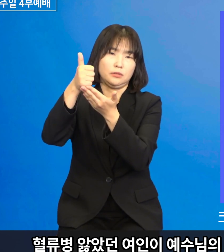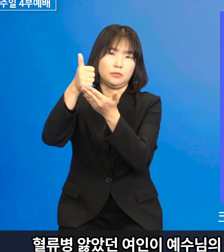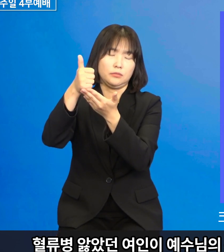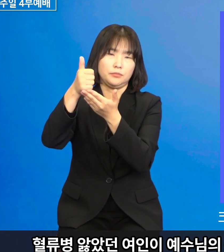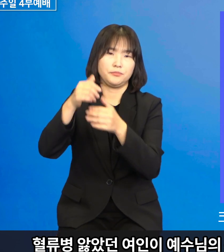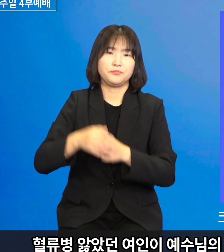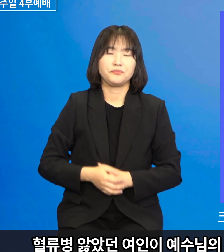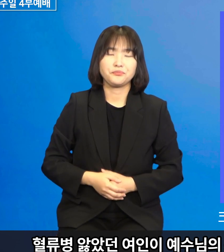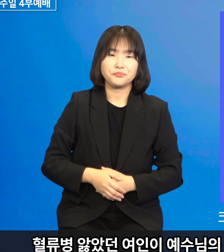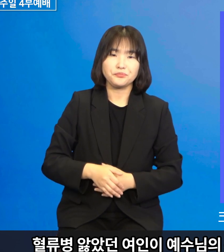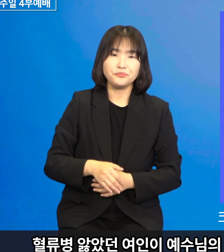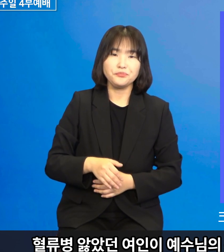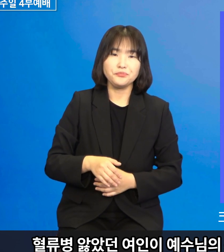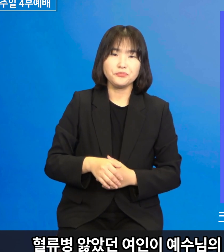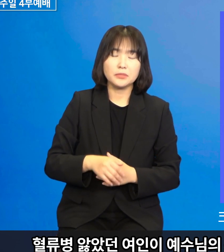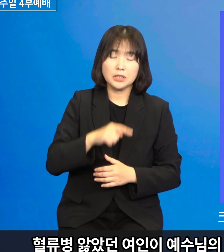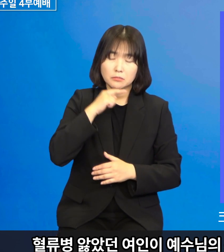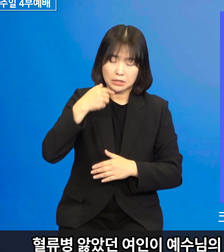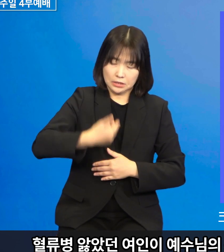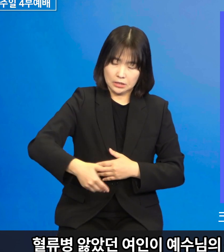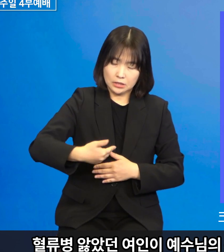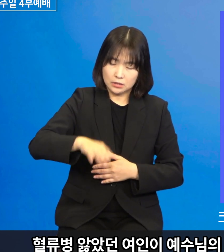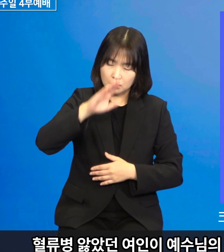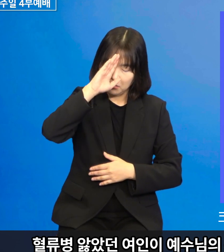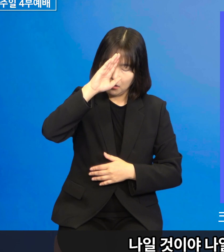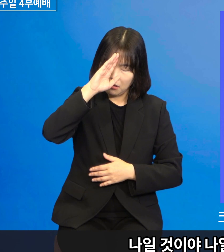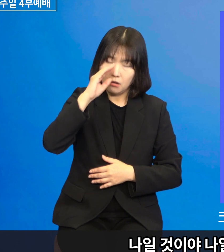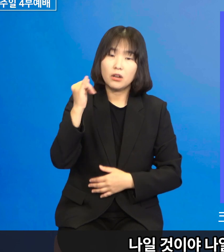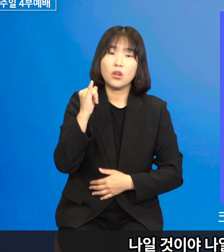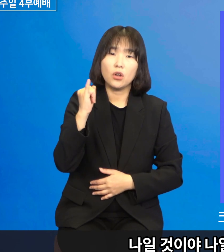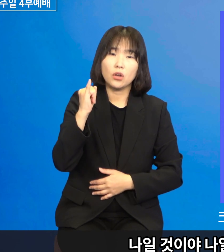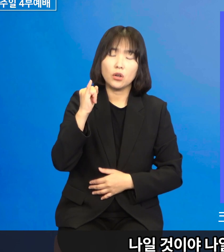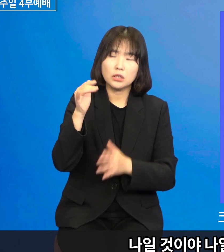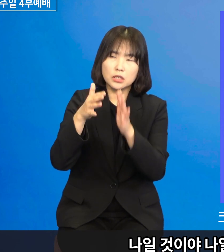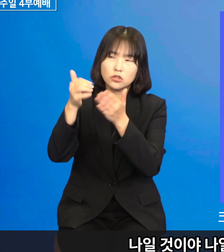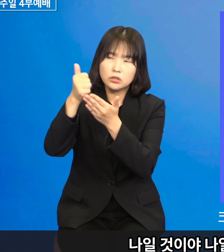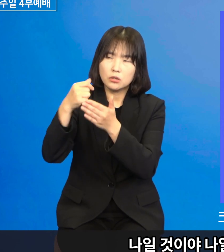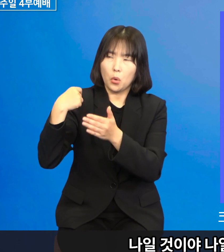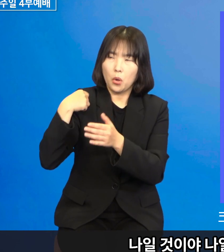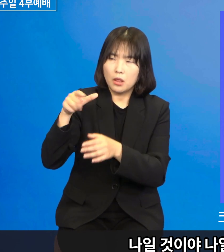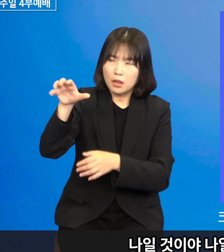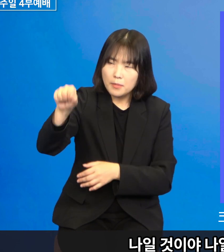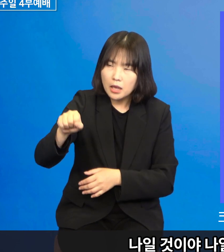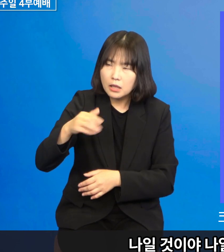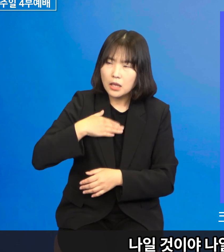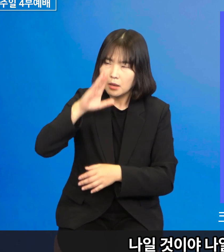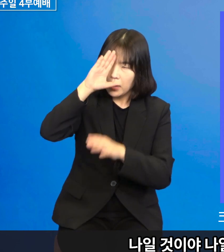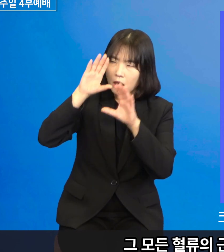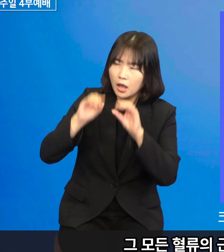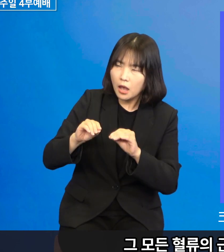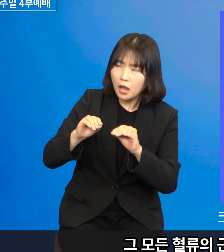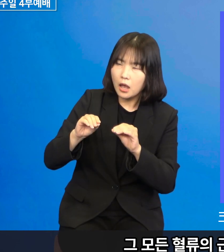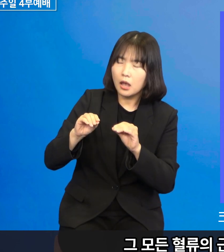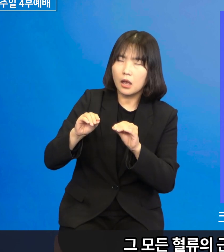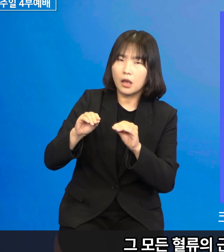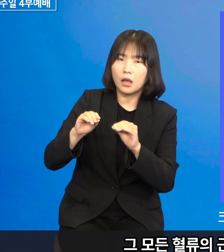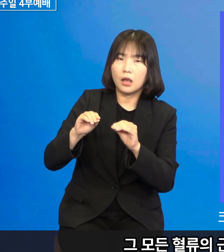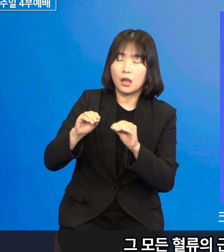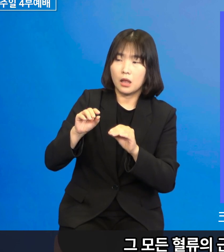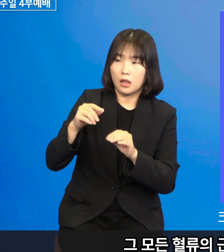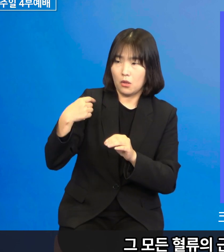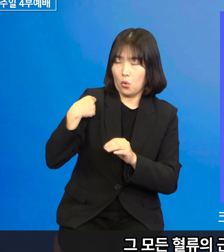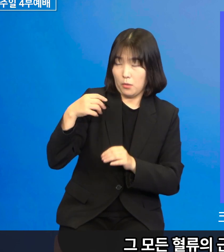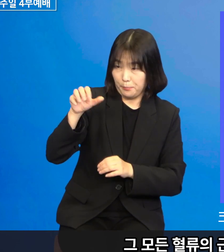혈루병 앓았던 여인이 예수님의 옷자락만 만져도 내가 나을 것이야, 나을 것이야, 나을 것이야. 만졌을 때 그 모든 혈루의